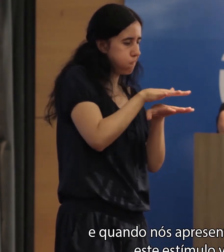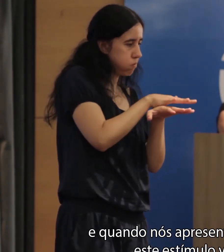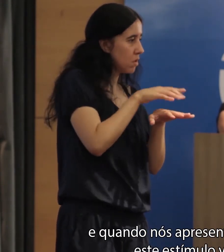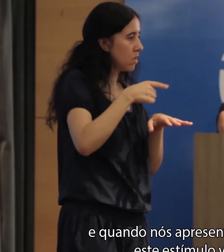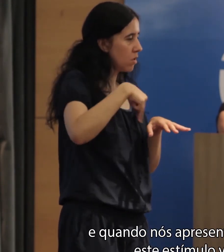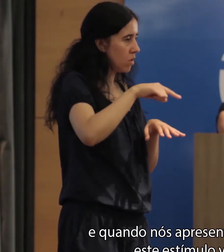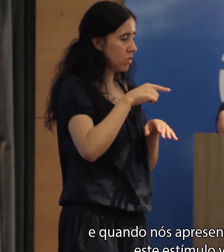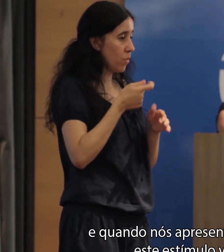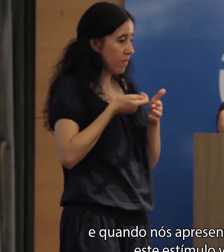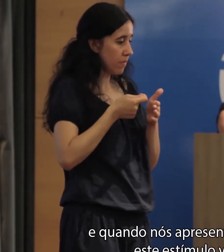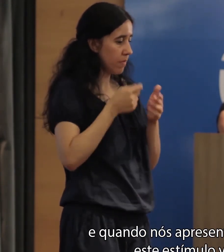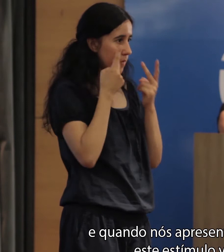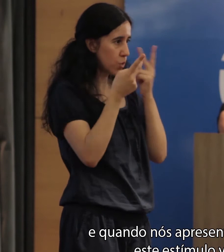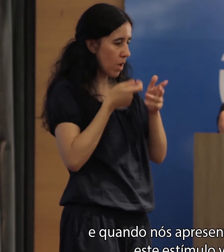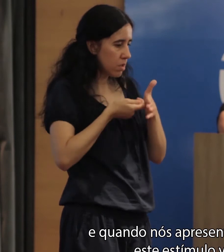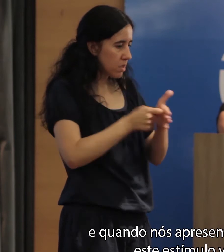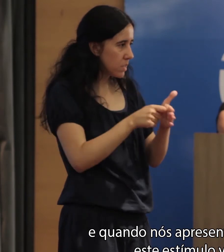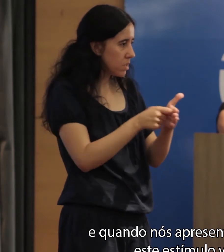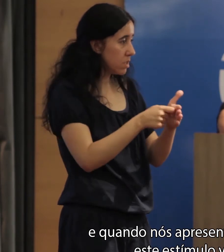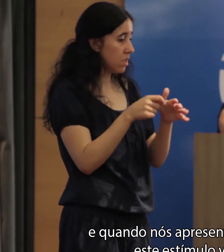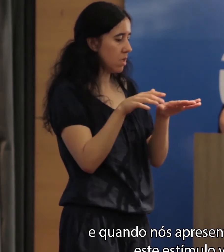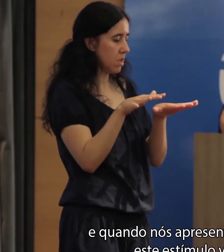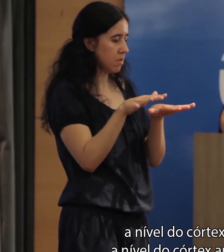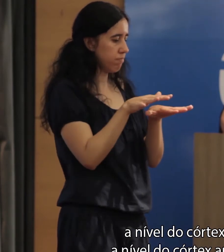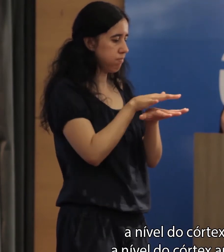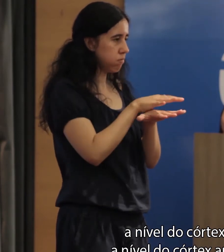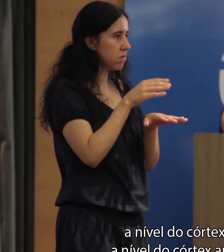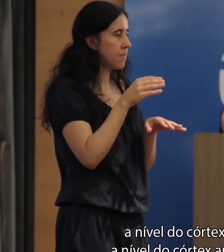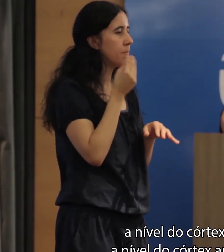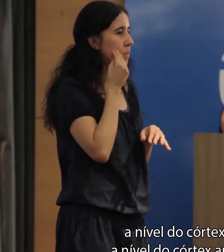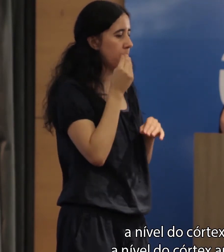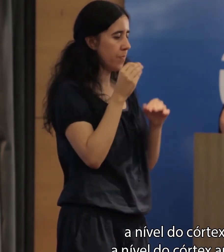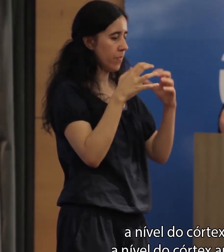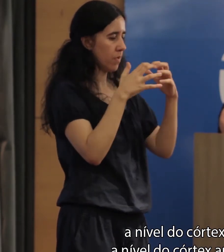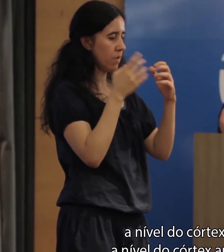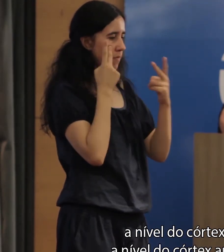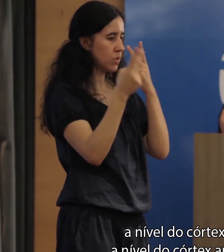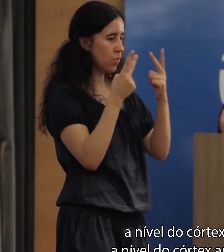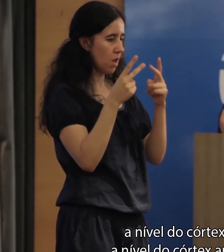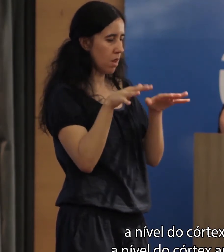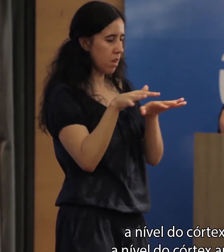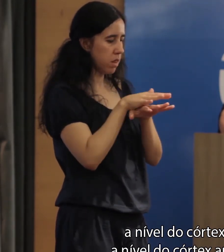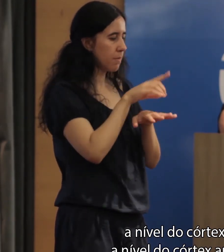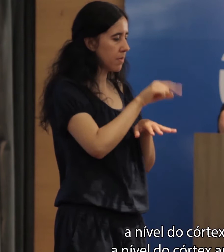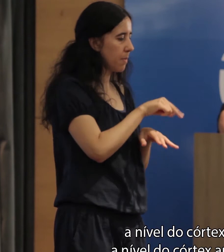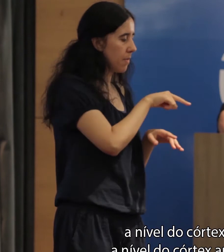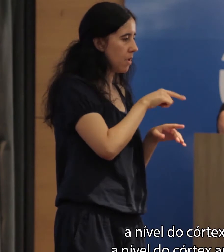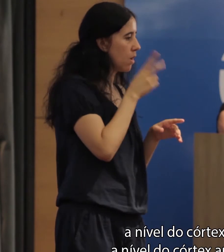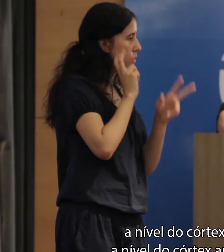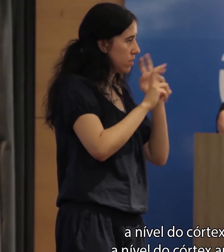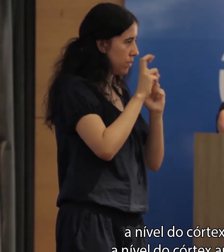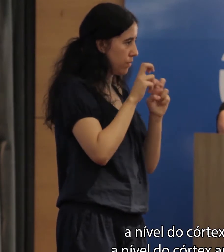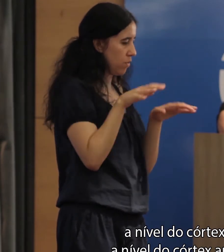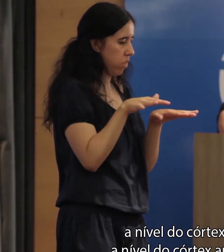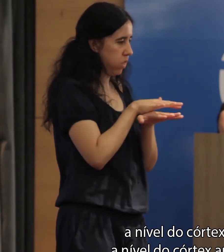um estímulo visual, este estímulo visual é processado a nível do córtex visual, mas também a nível do córtex